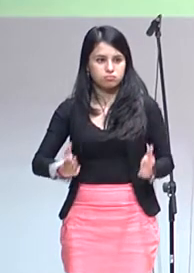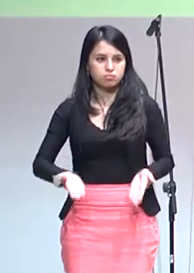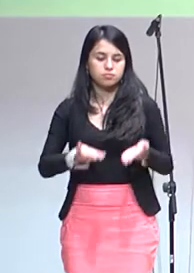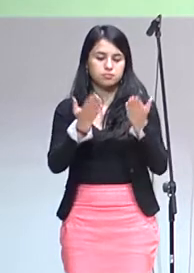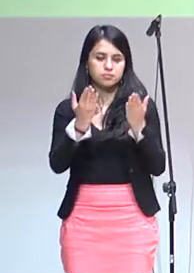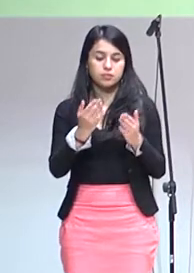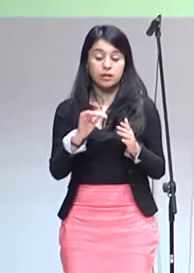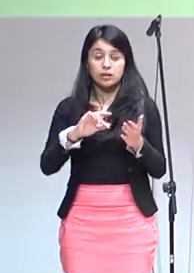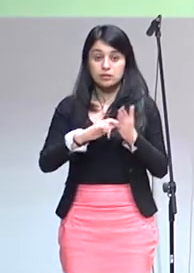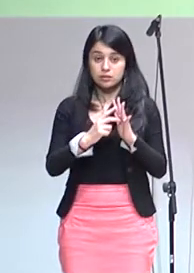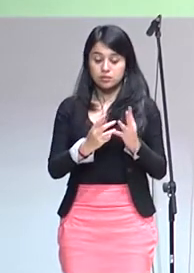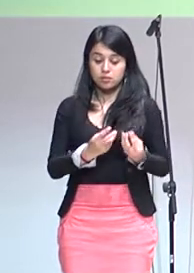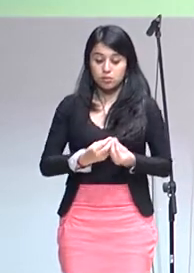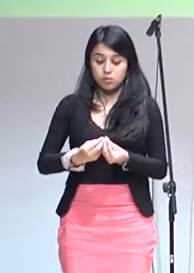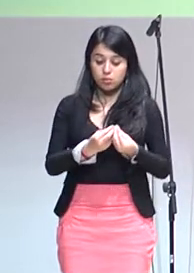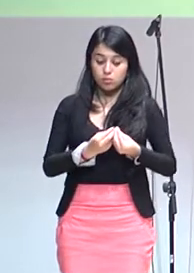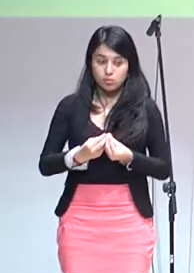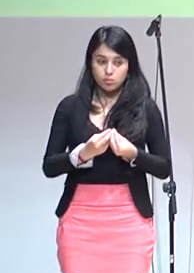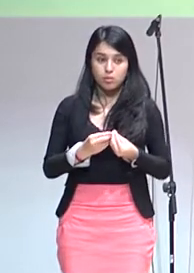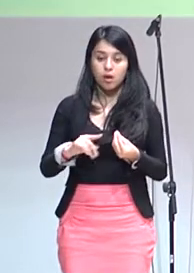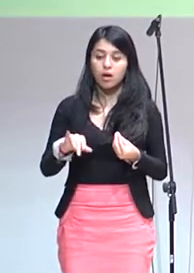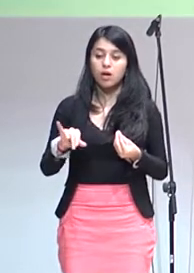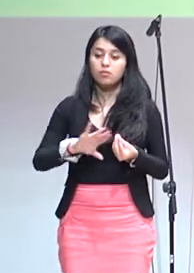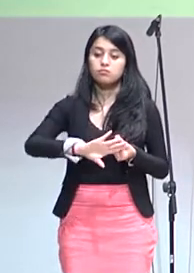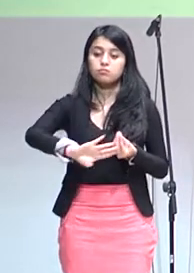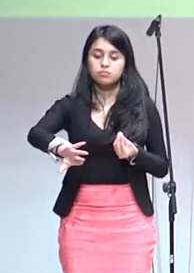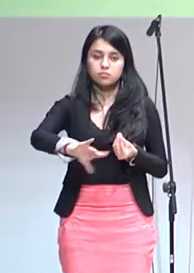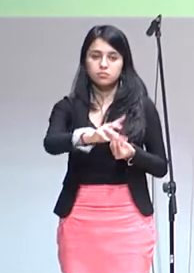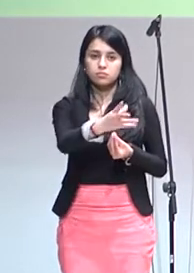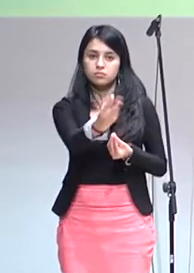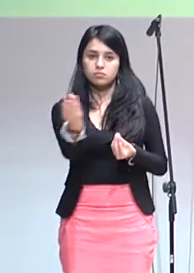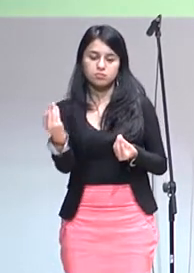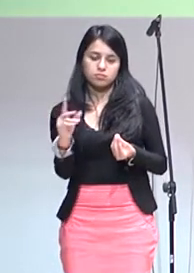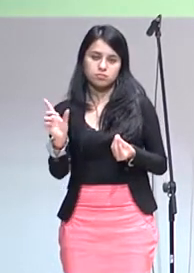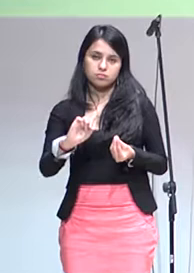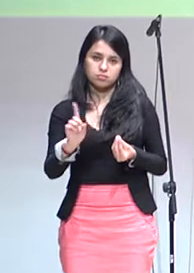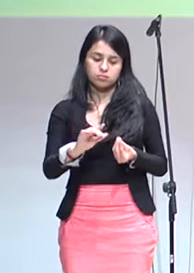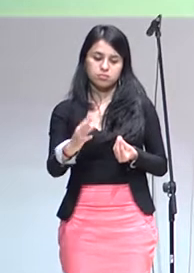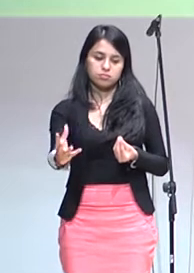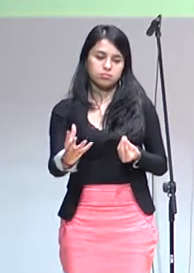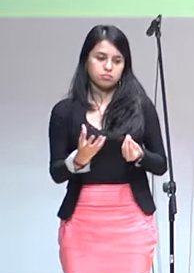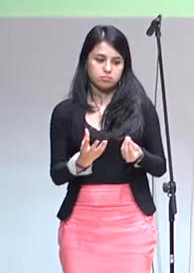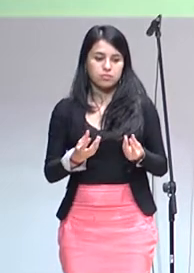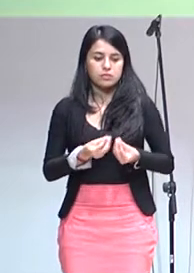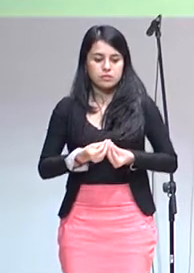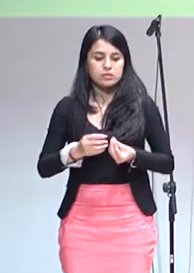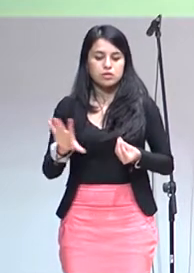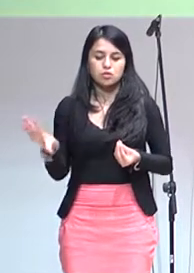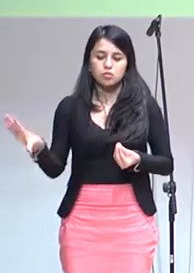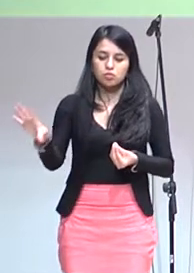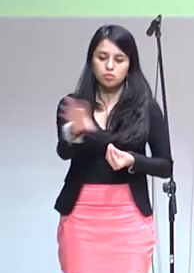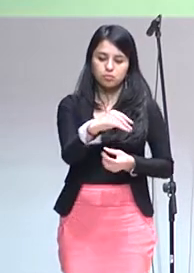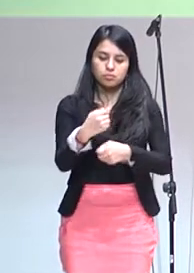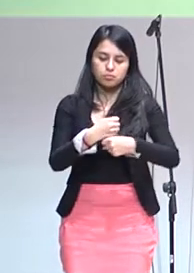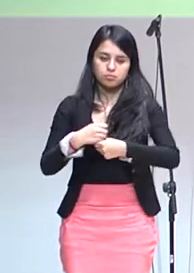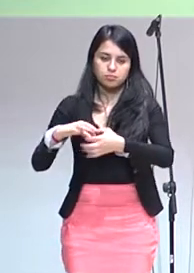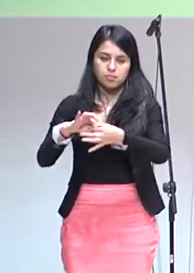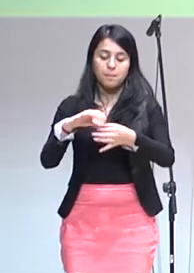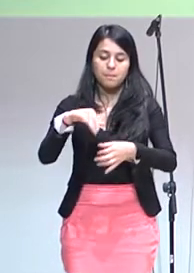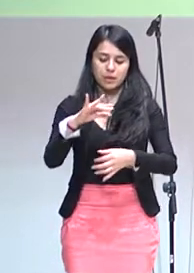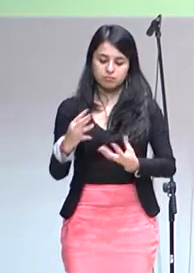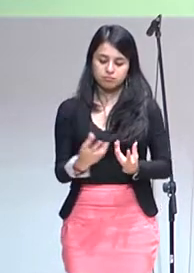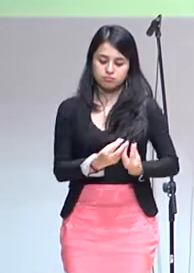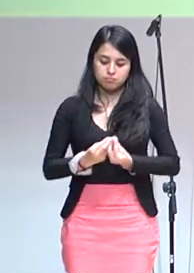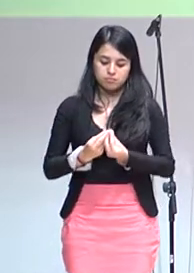Eso no quiere decir que hubo exclusión de los otros muchachos. Sí, se trabajó con todos ellos, pero con ellos comenzamos a